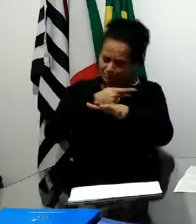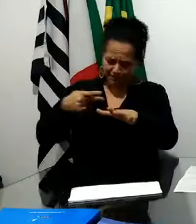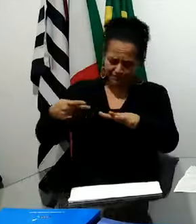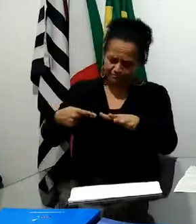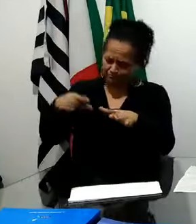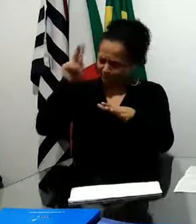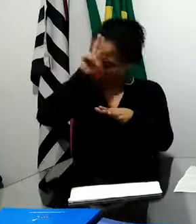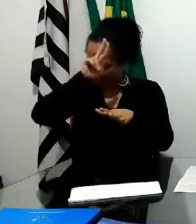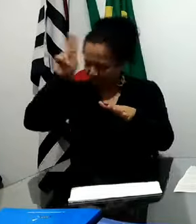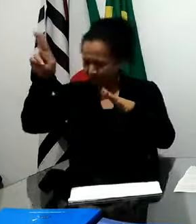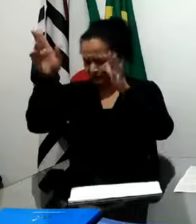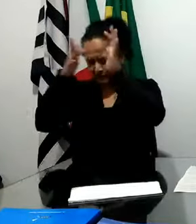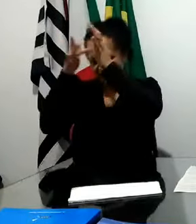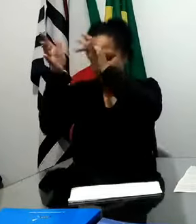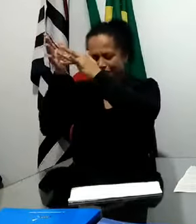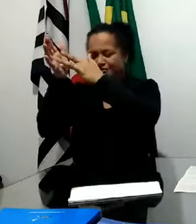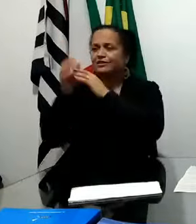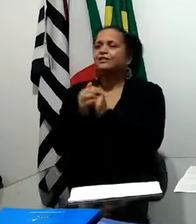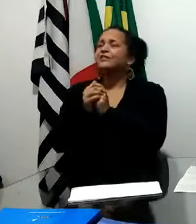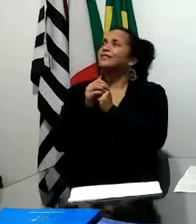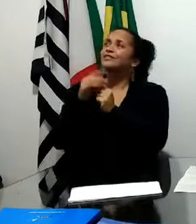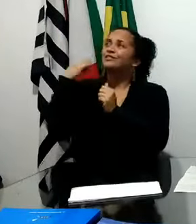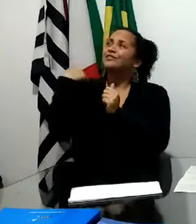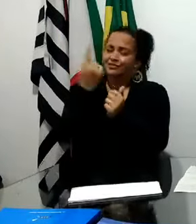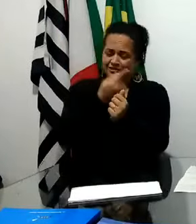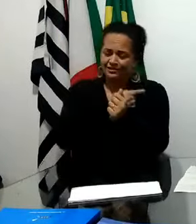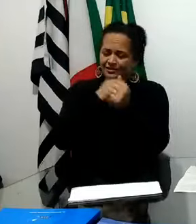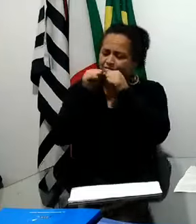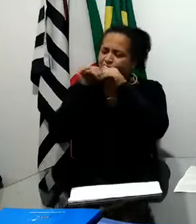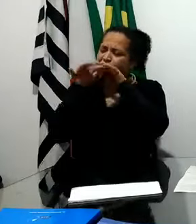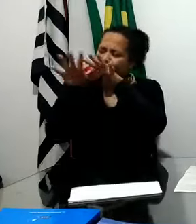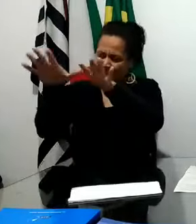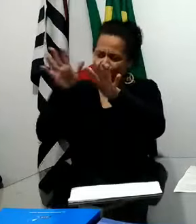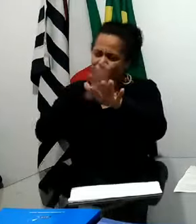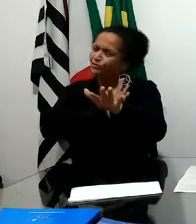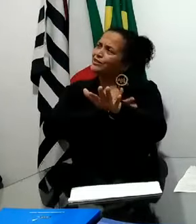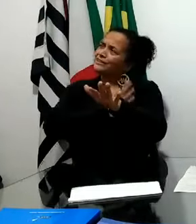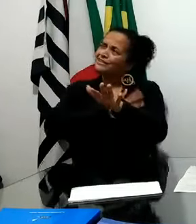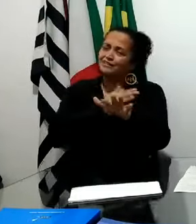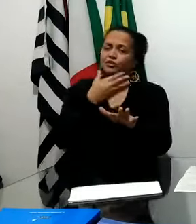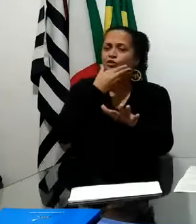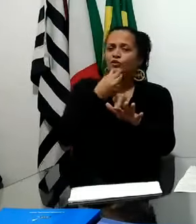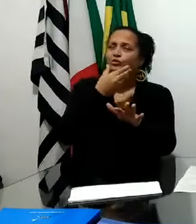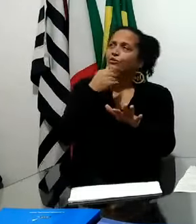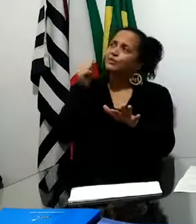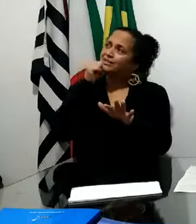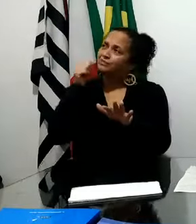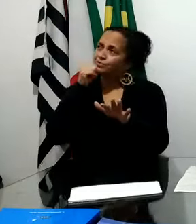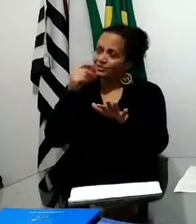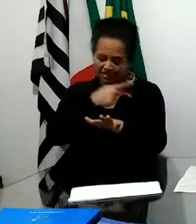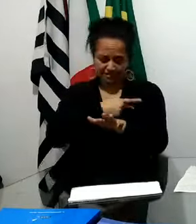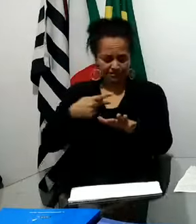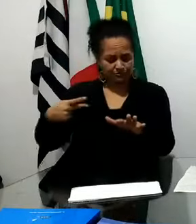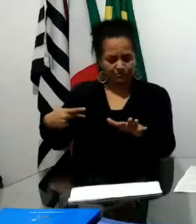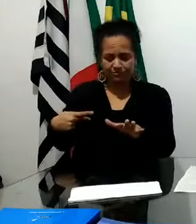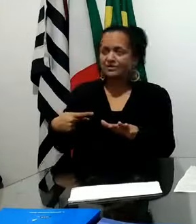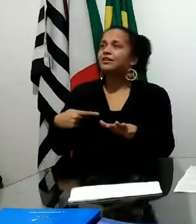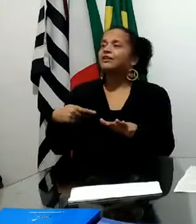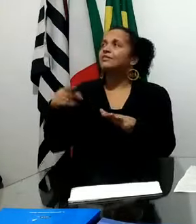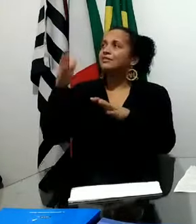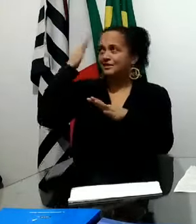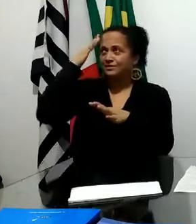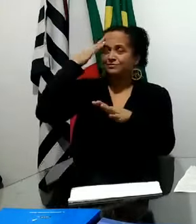Cristo, nós declaramos o coração de cada autoridade política nas tuas mãos e segundo o teu querer o Senhor inclina.